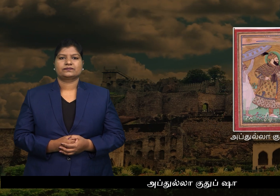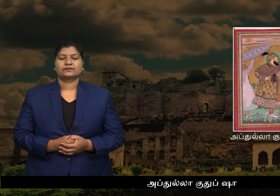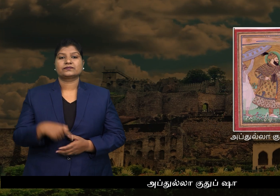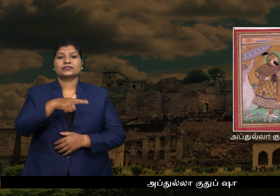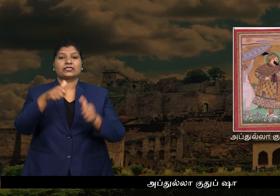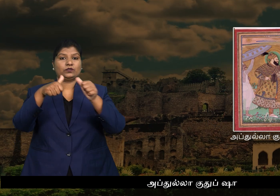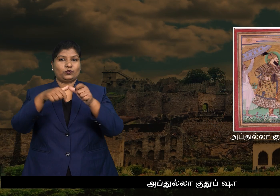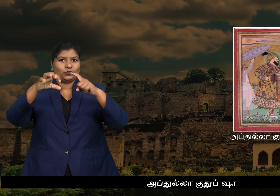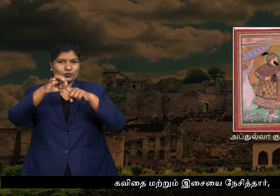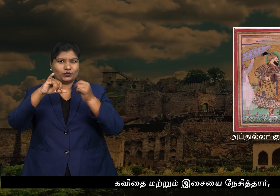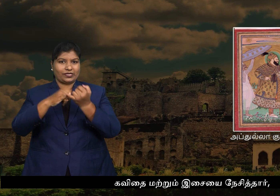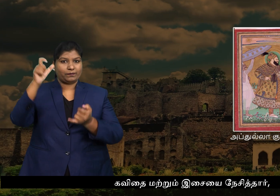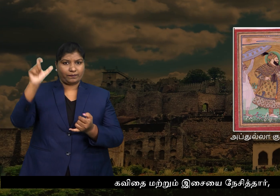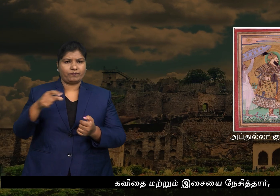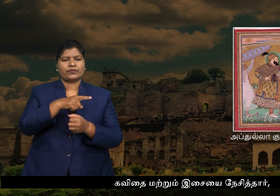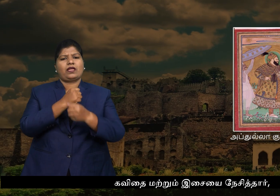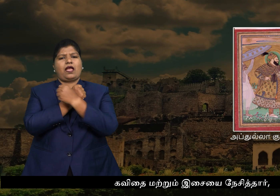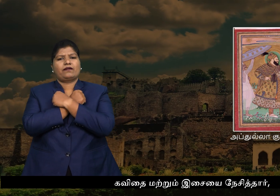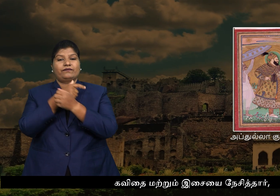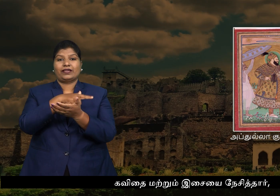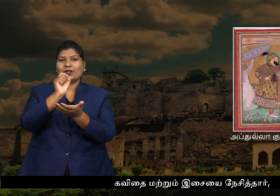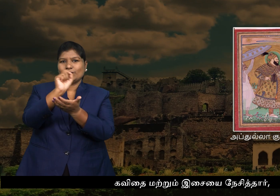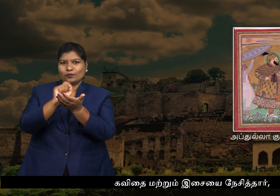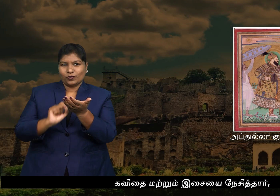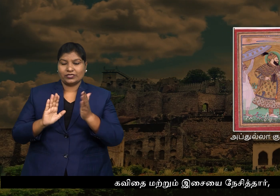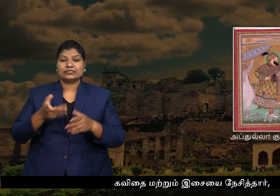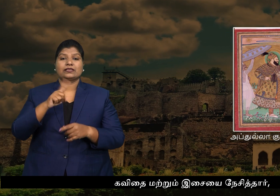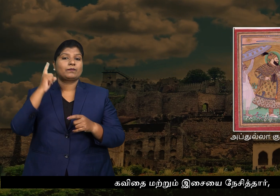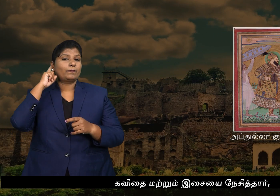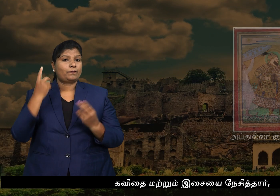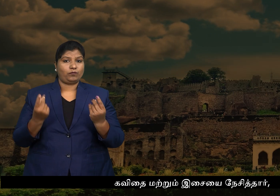அப்துல்லா குதுப் ஷா கவிதை மற்றும் இசையை நேசித்தார்.